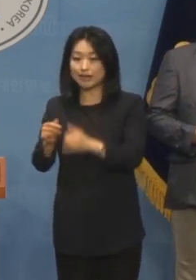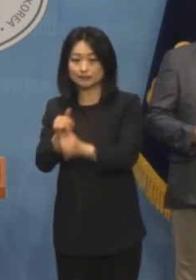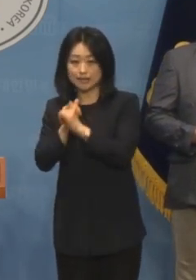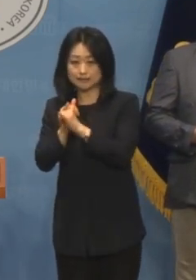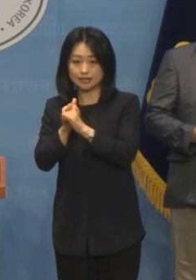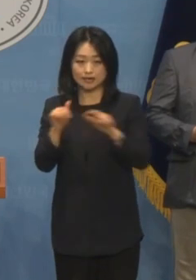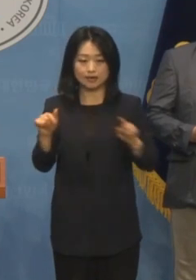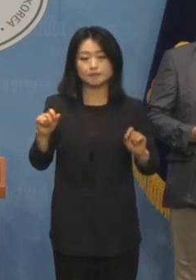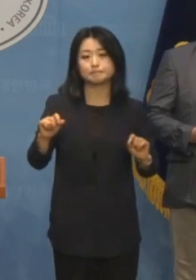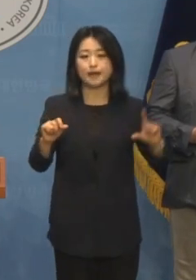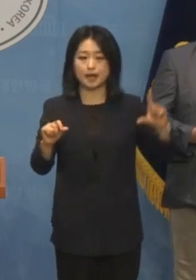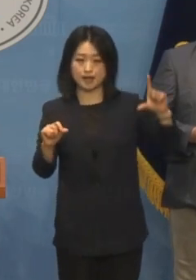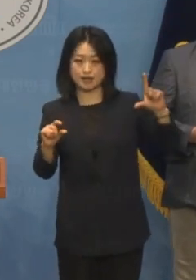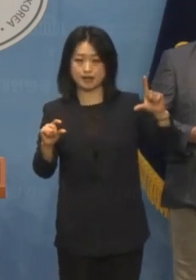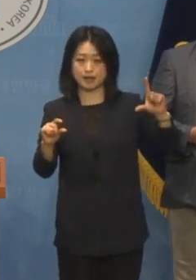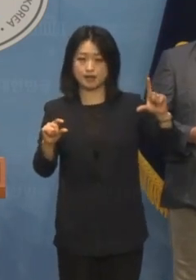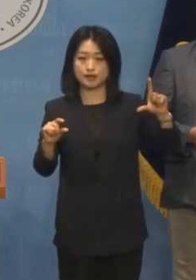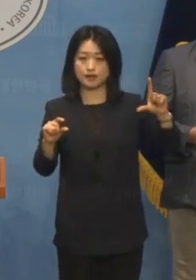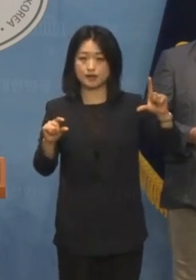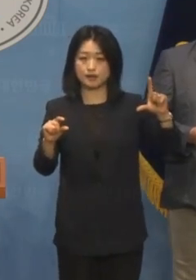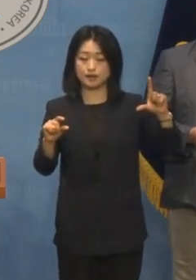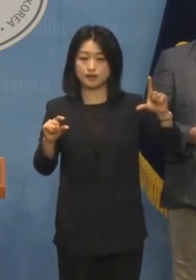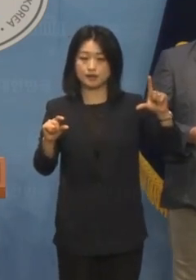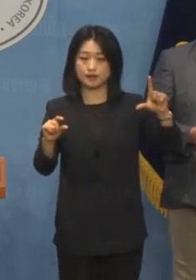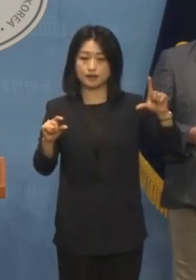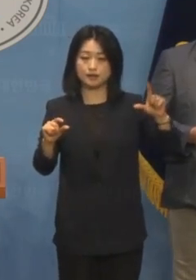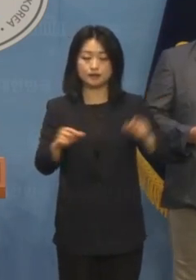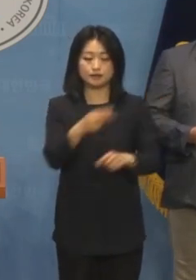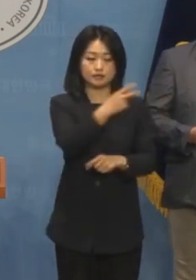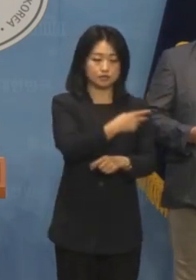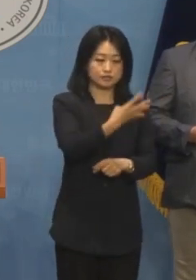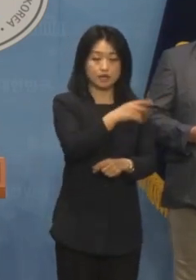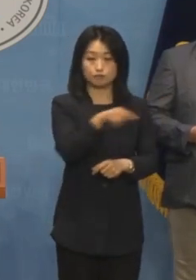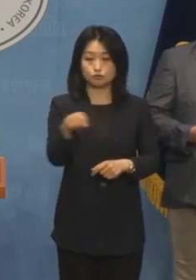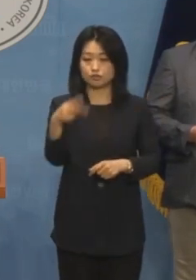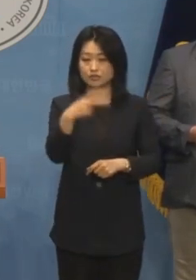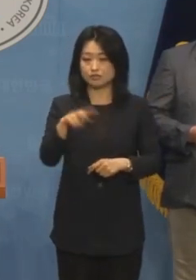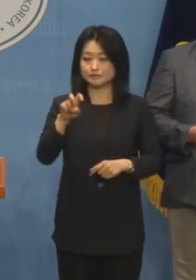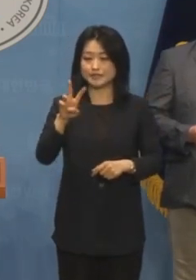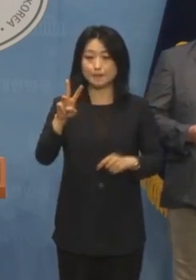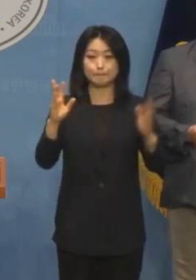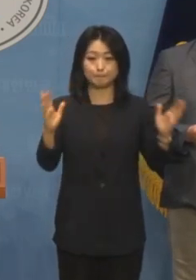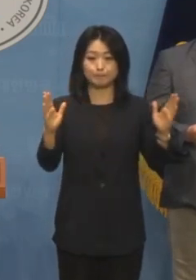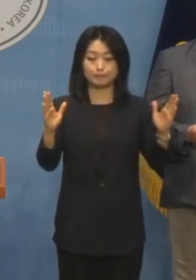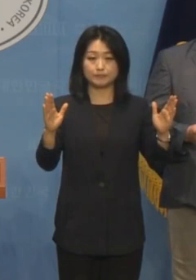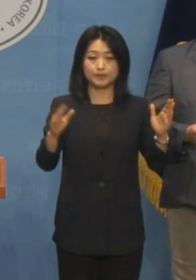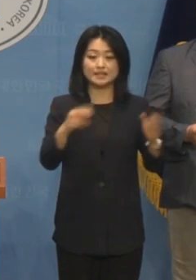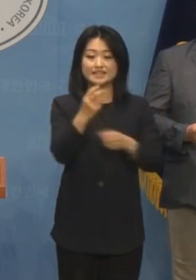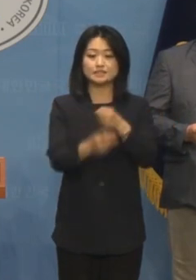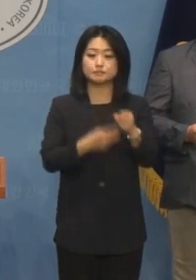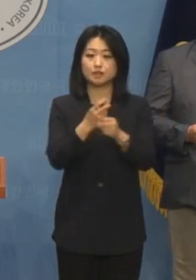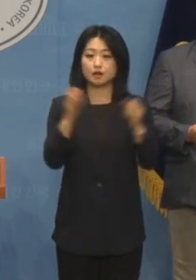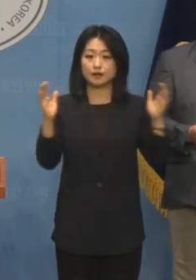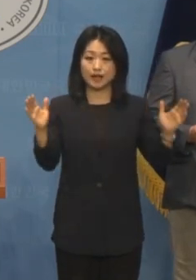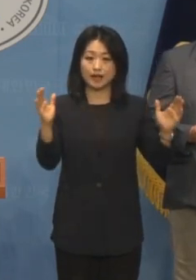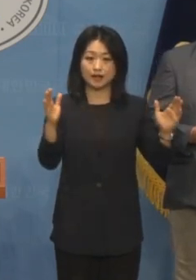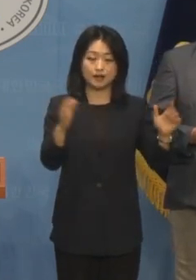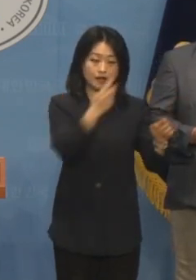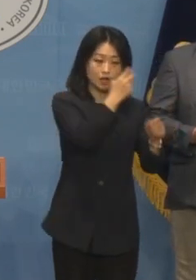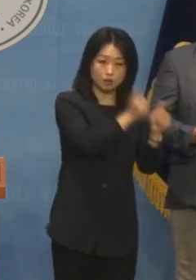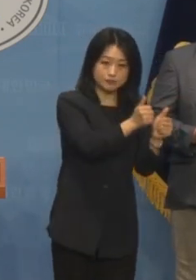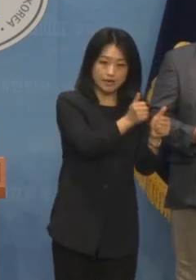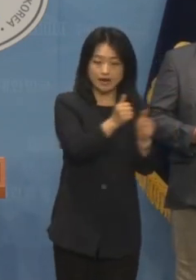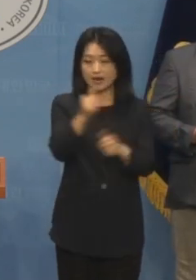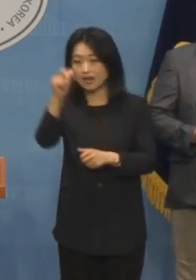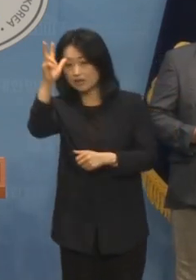사람에 비해서 압도적으로 많다는 것입니다. 2004년부터 2023년까지 20년 동안 검찰과 경찰